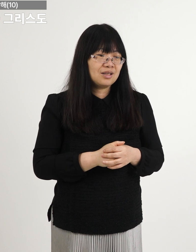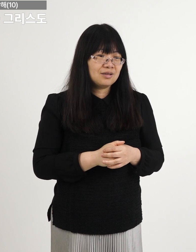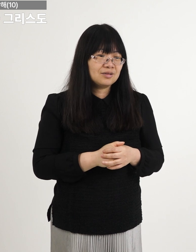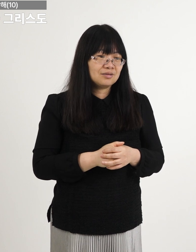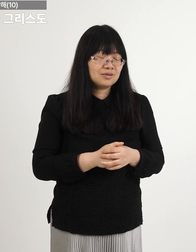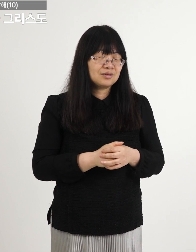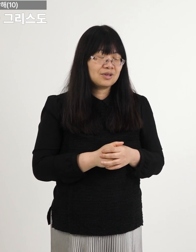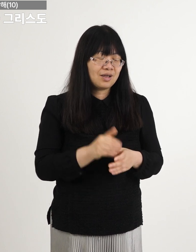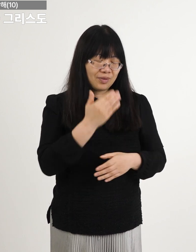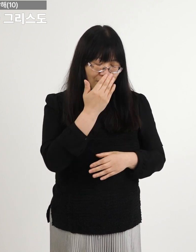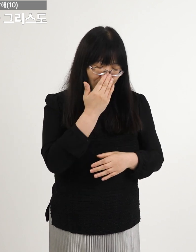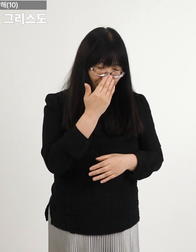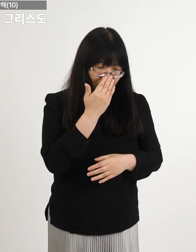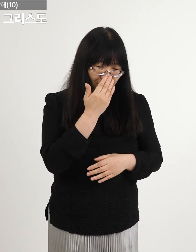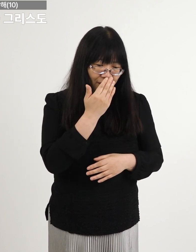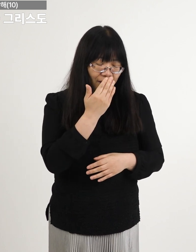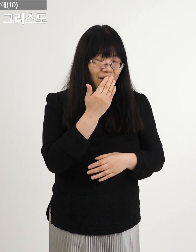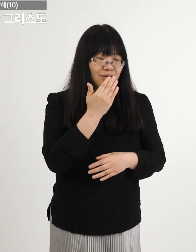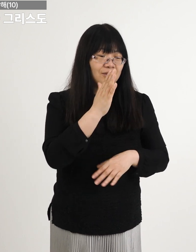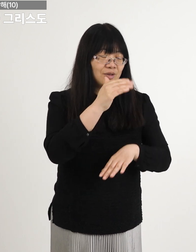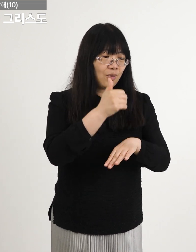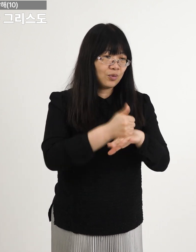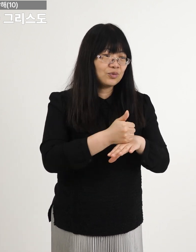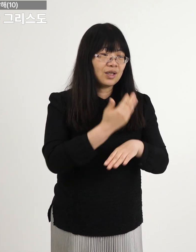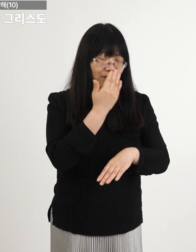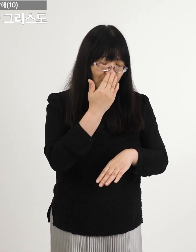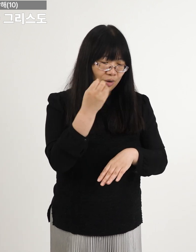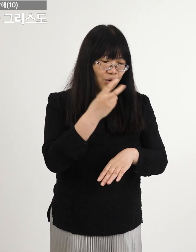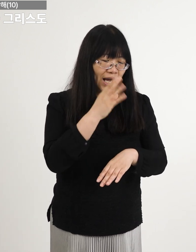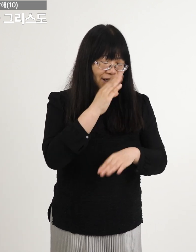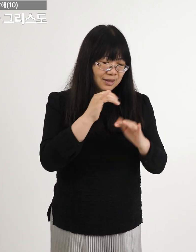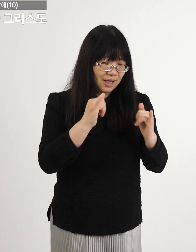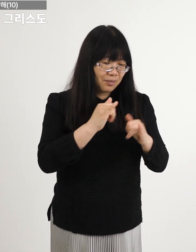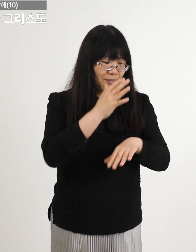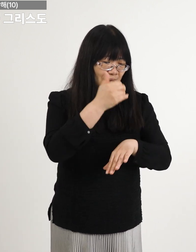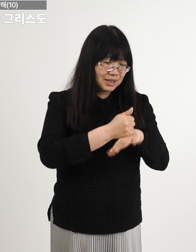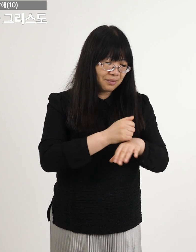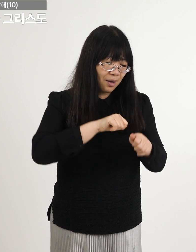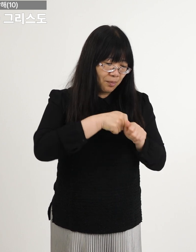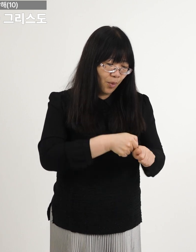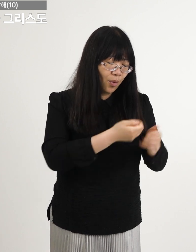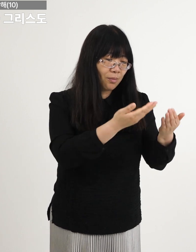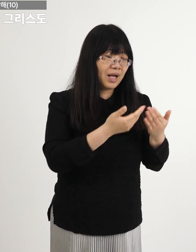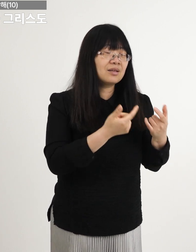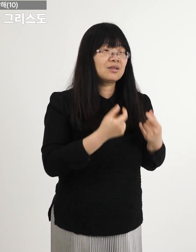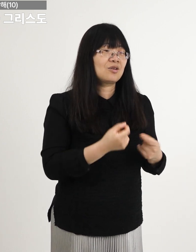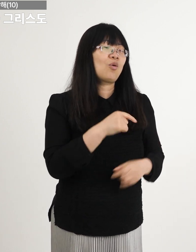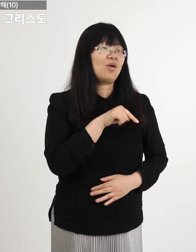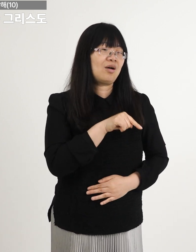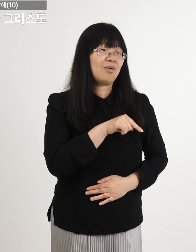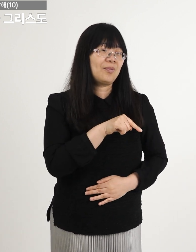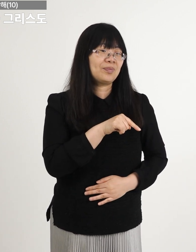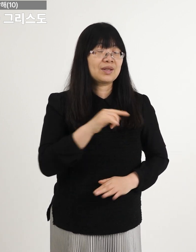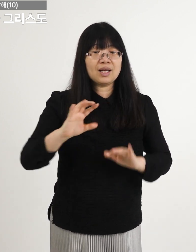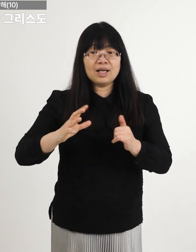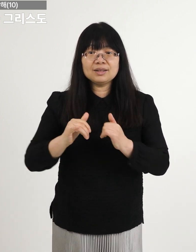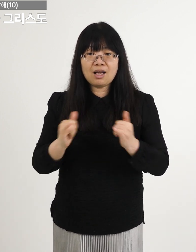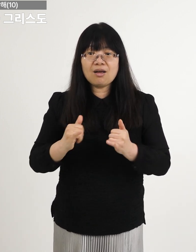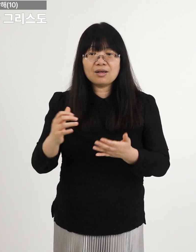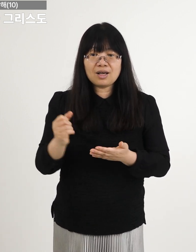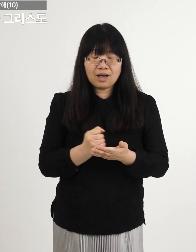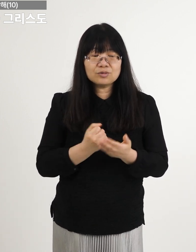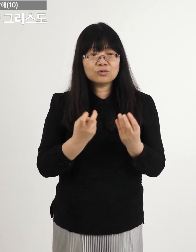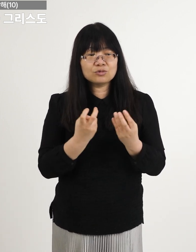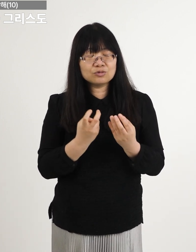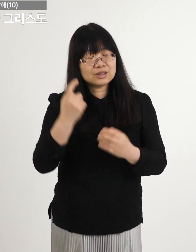권선징악적인 구도와 이해 아래서, 여러분 이 권선징악이라는 것은 세상 사람들도 갖고 있는